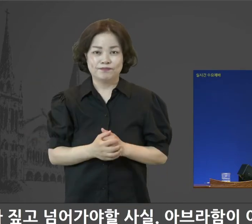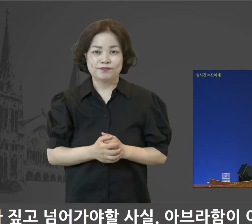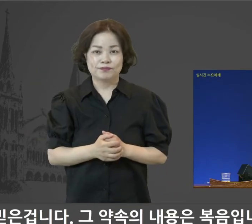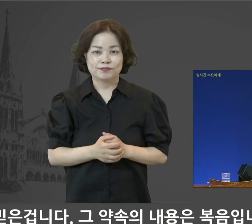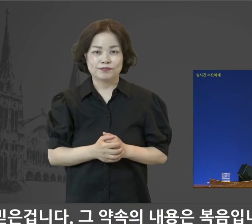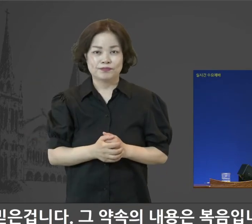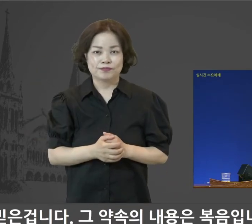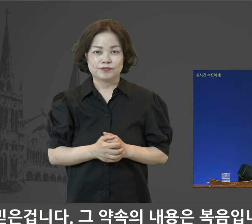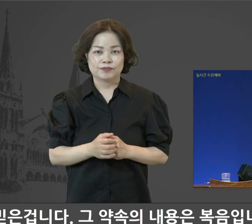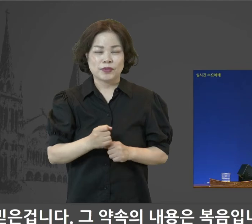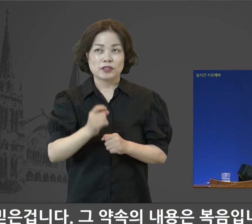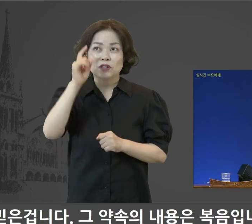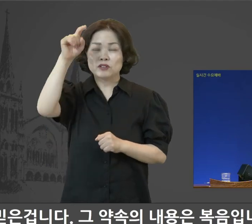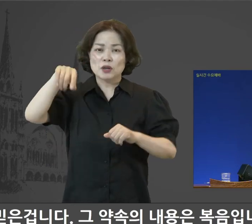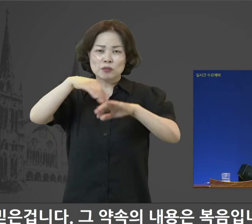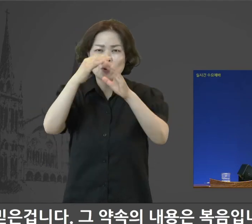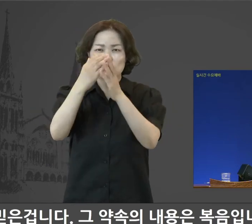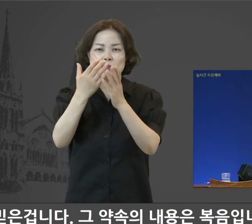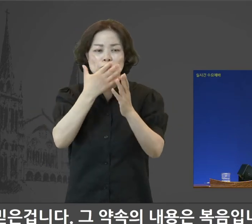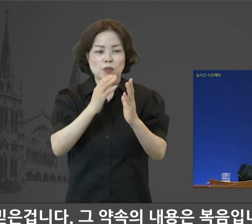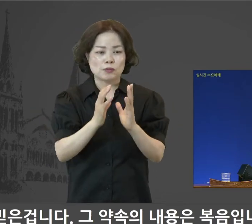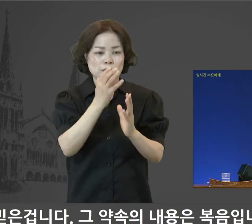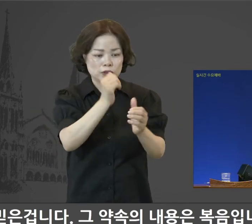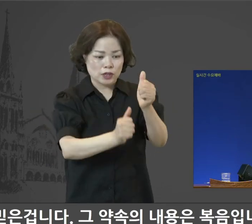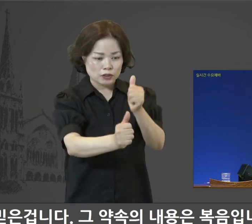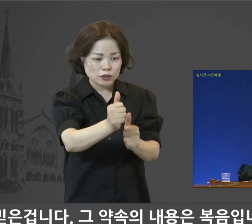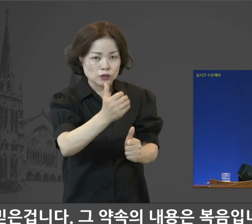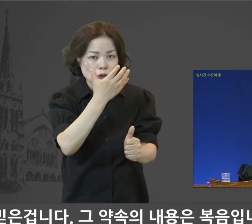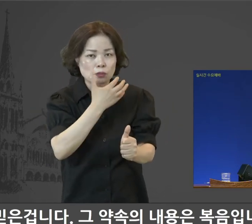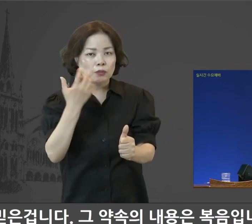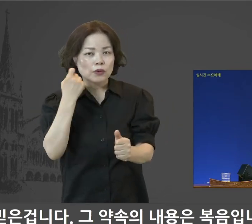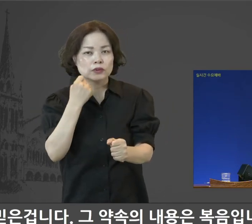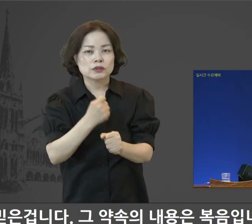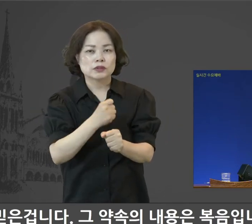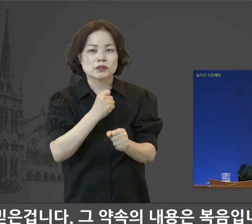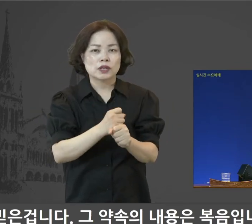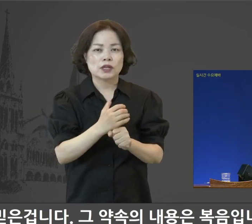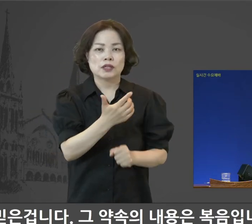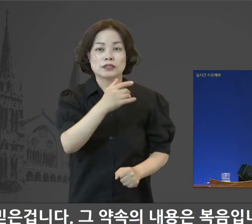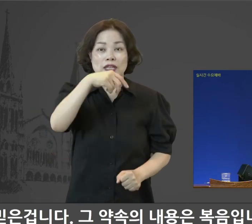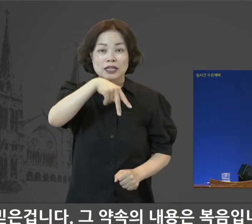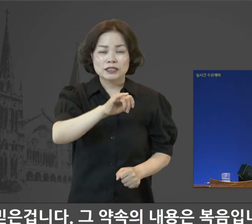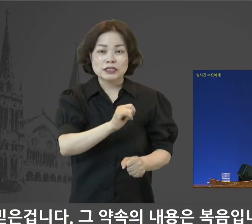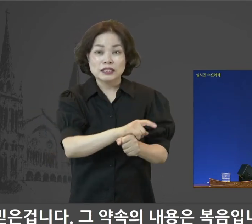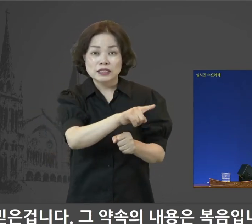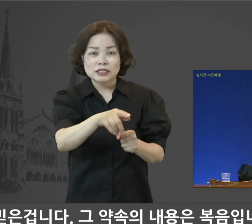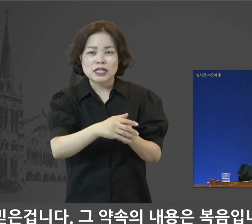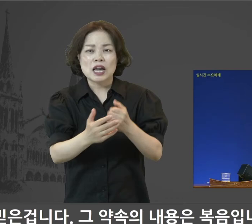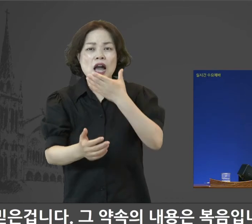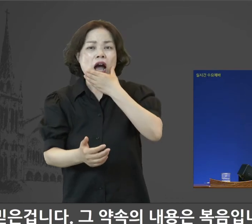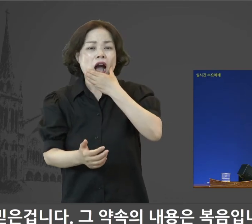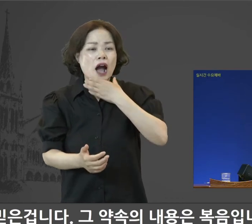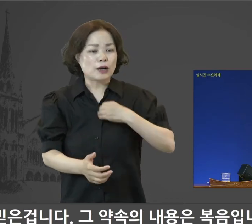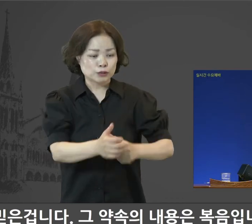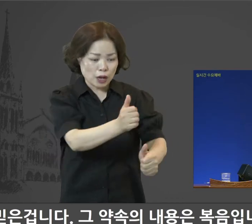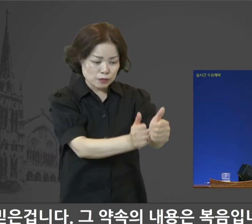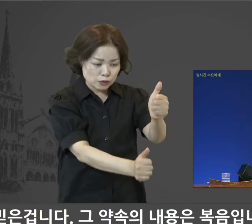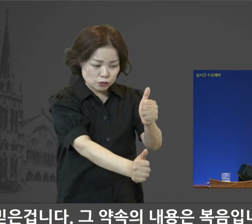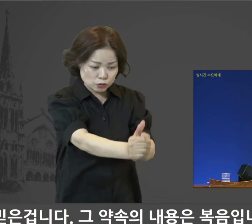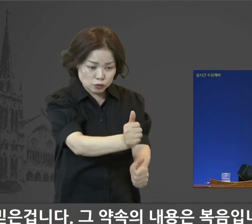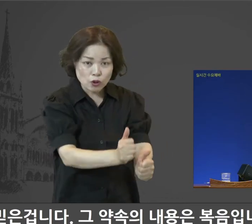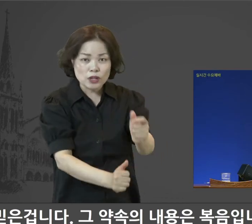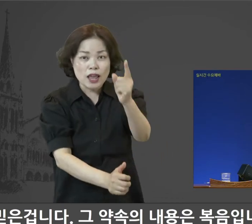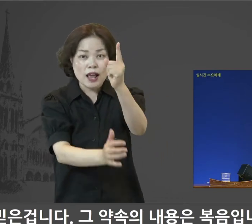내 씨로 말미암아 천하 만민이 복을 받겠다 말씀하셨죠. 근데 내 씨, 이 씨가 누굽니까? 바로 아브라함의 후손으로 오는